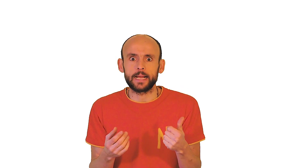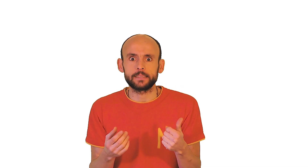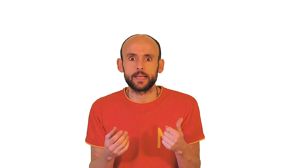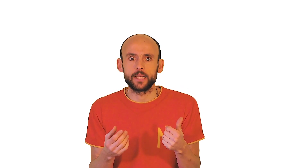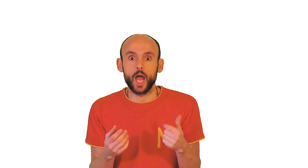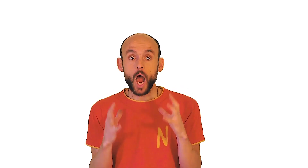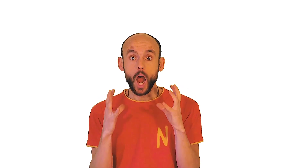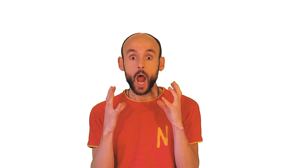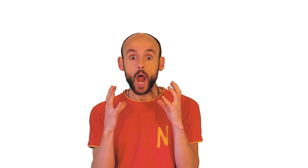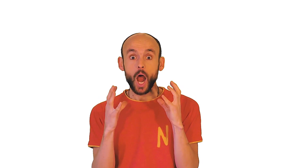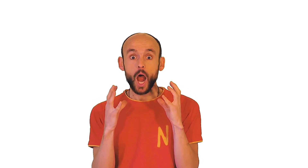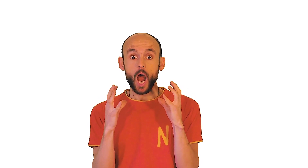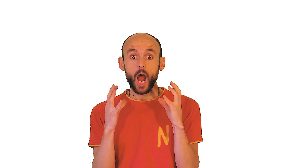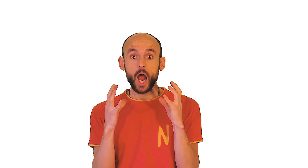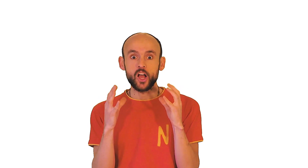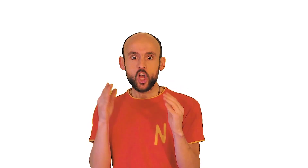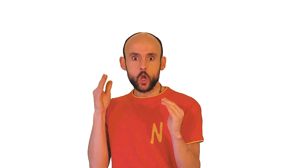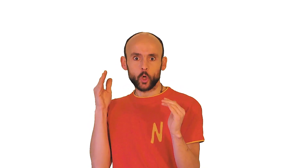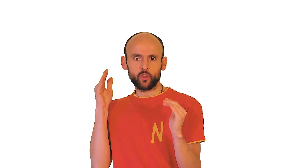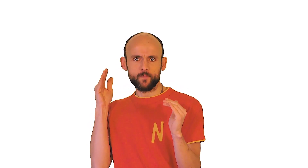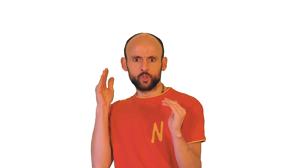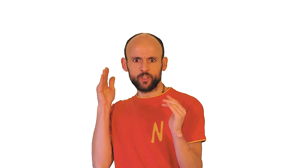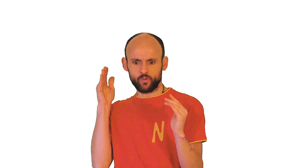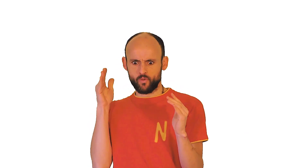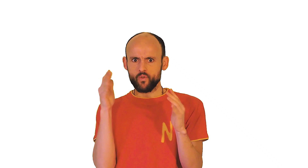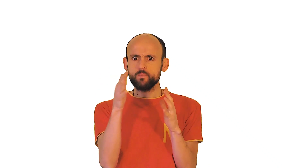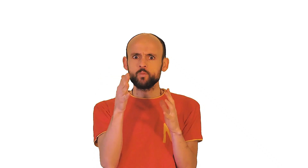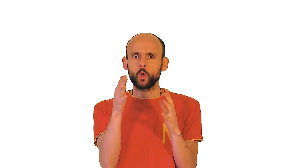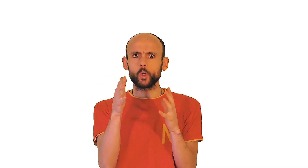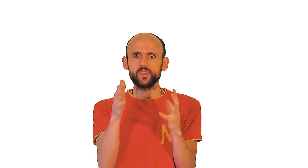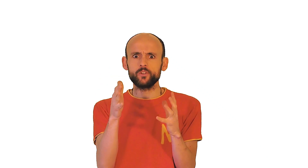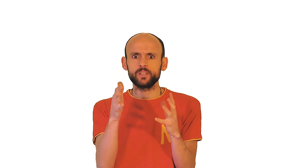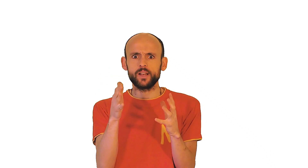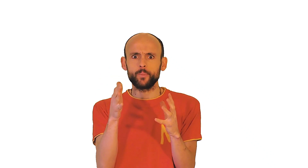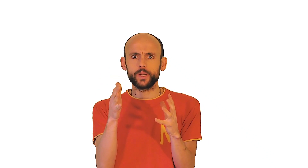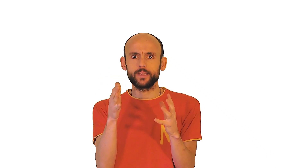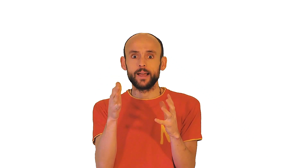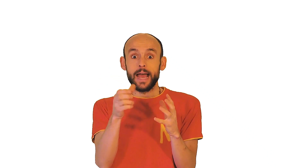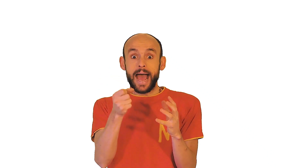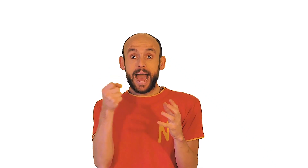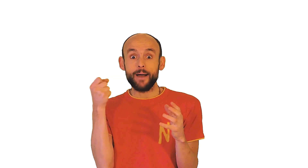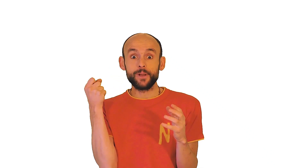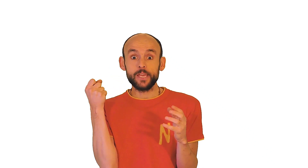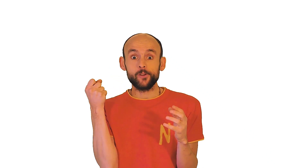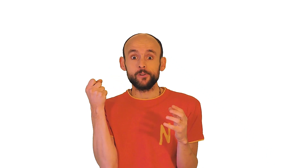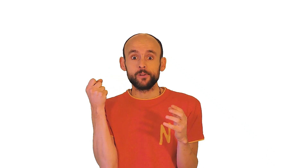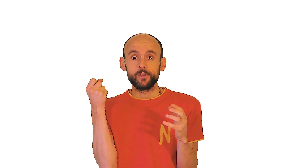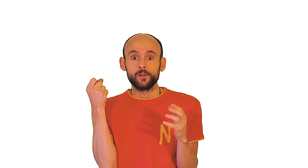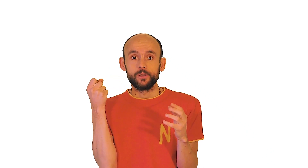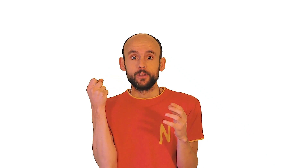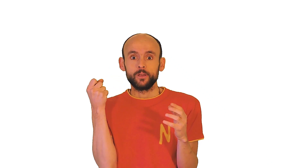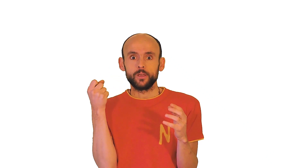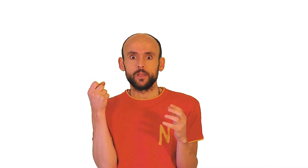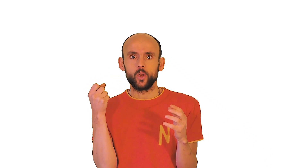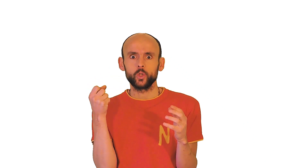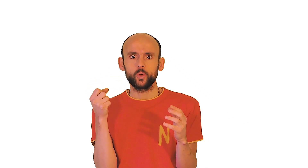casa. Los tres muchachos corrieron hacia la puerta, abrieron y del otro